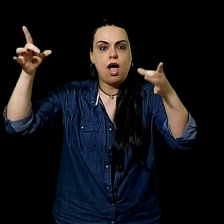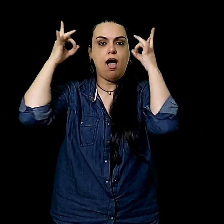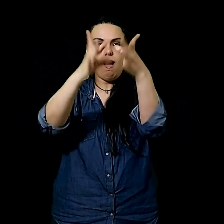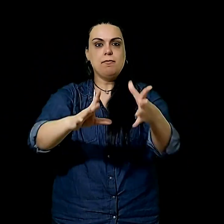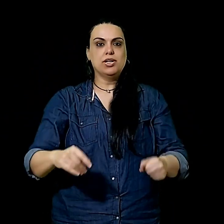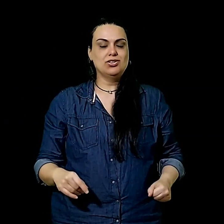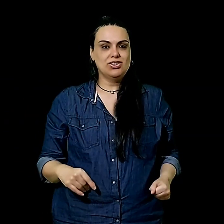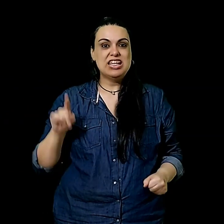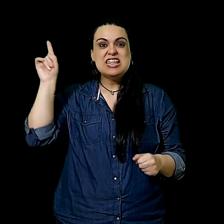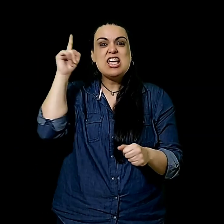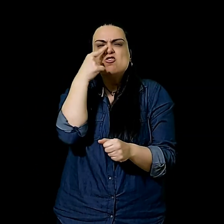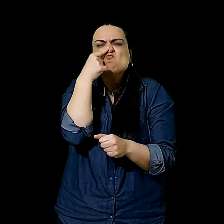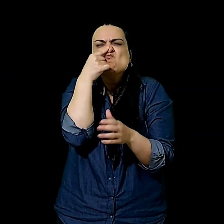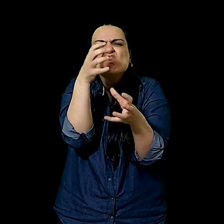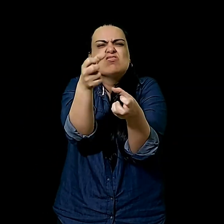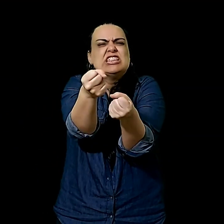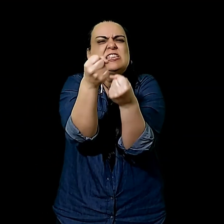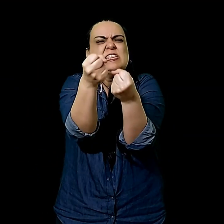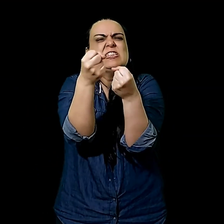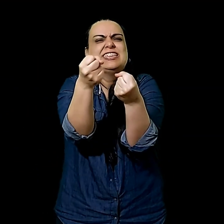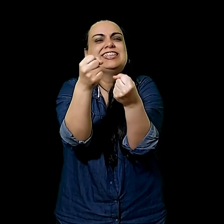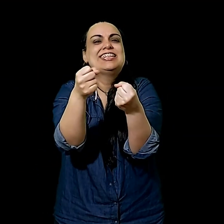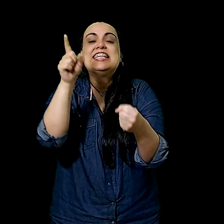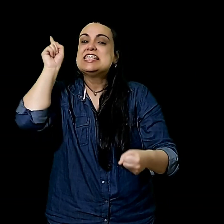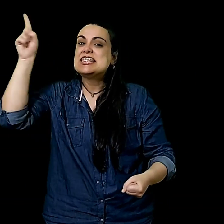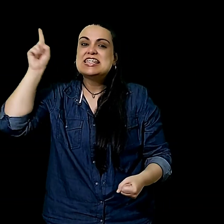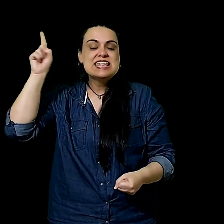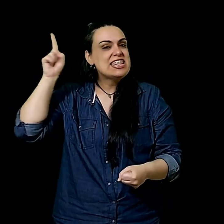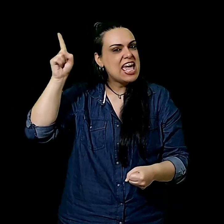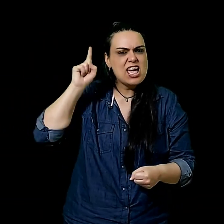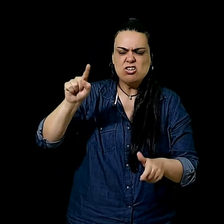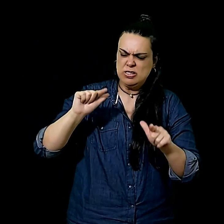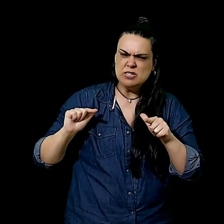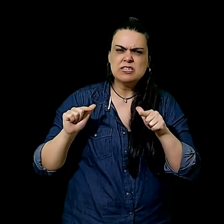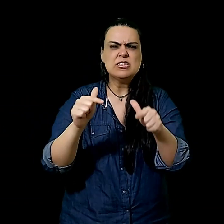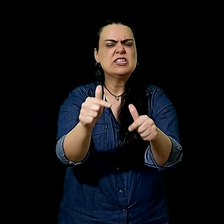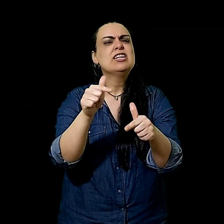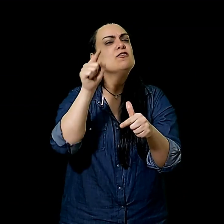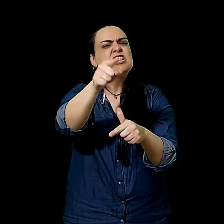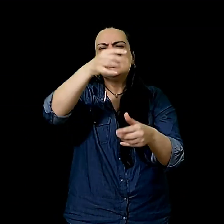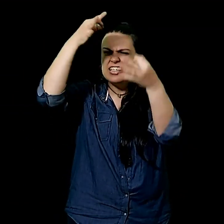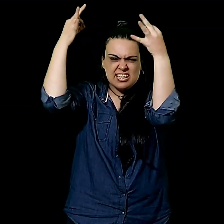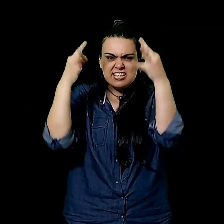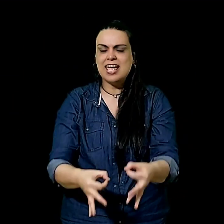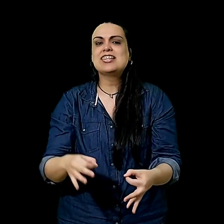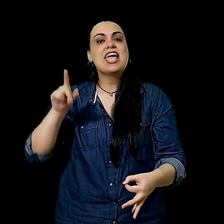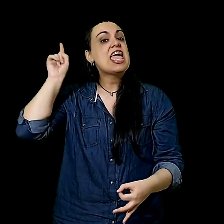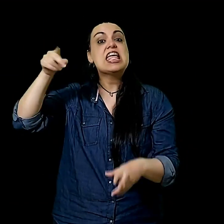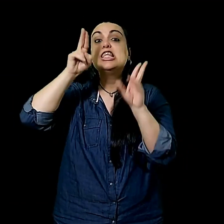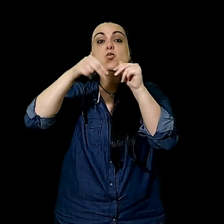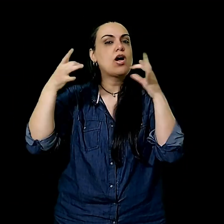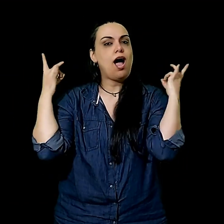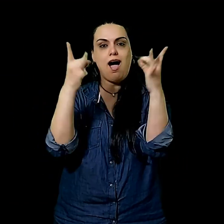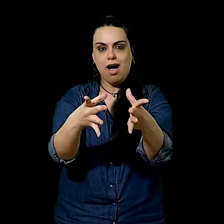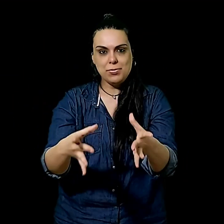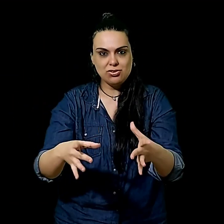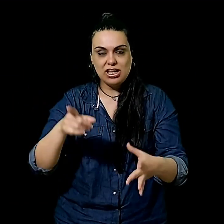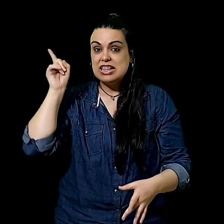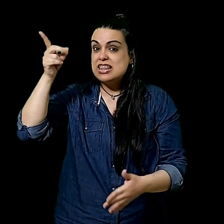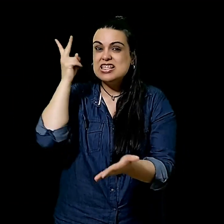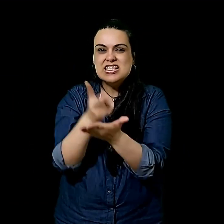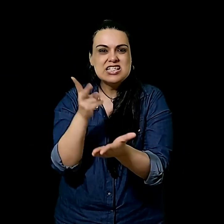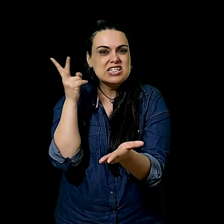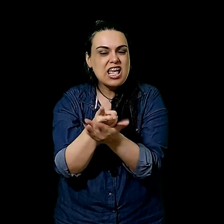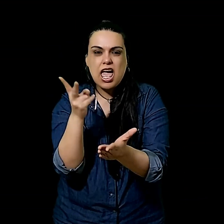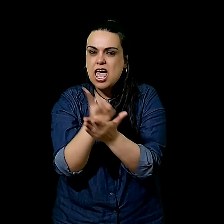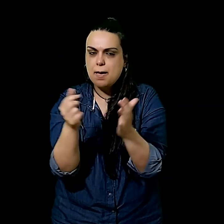te abandonarei. É como se Deus estivesse dizendo, eu digo 3 vezes, eu faço uma tripla redundância para você dizer, para você ter certeza que eu nunca vou deixar você, que eu